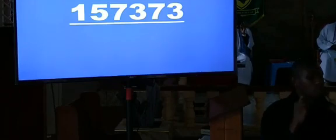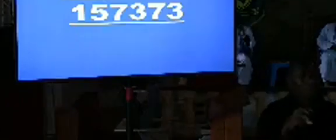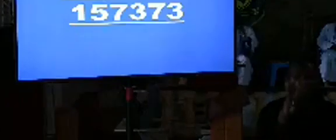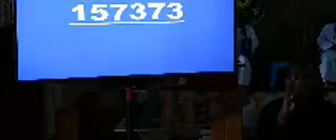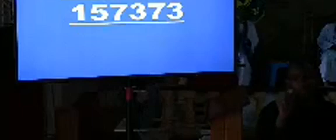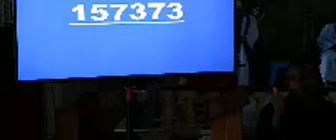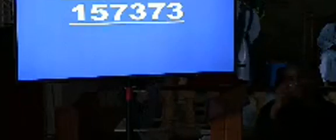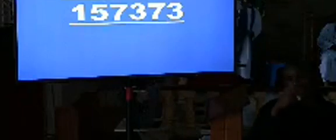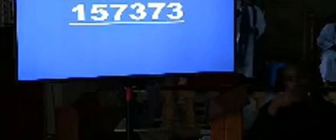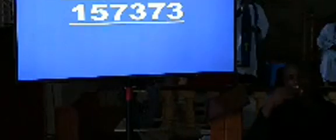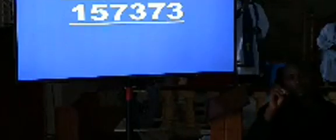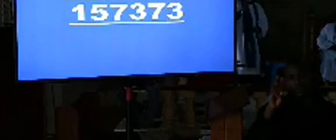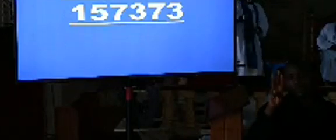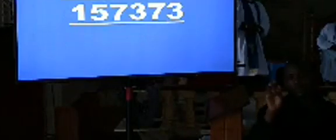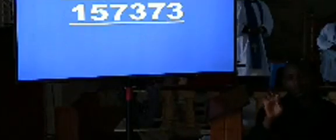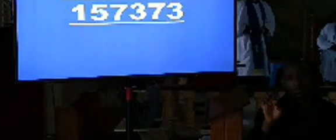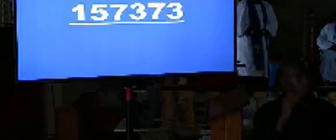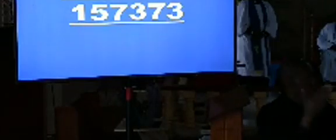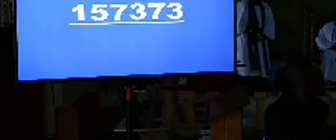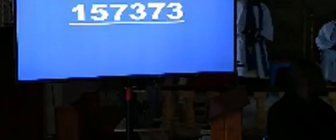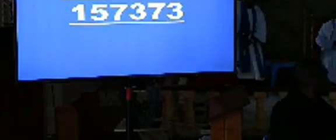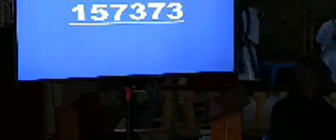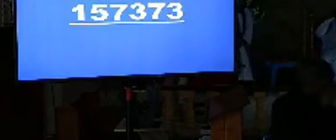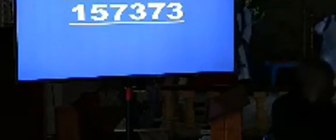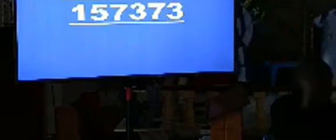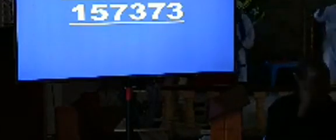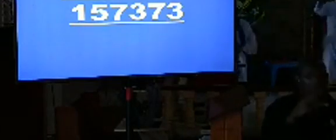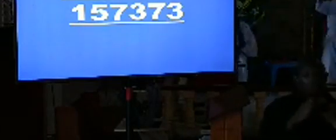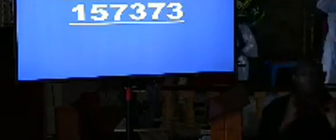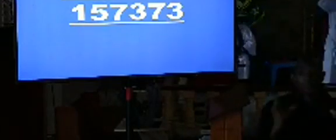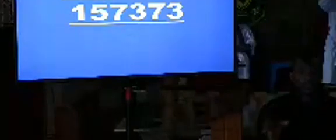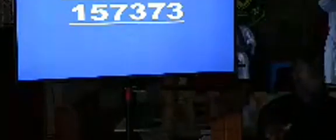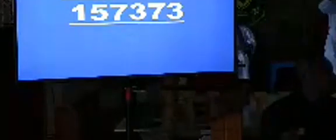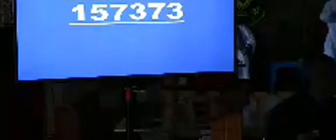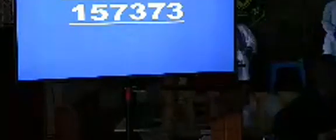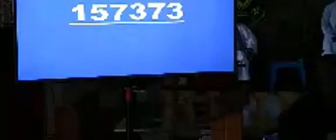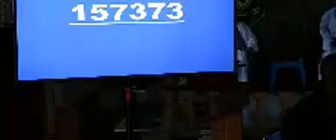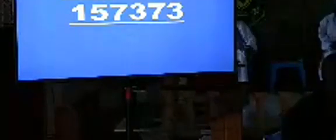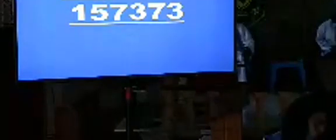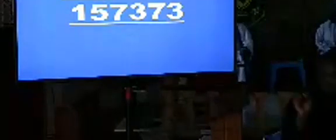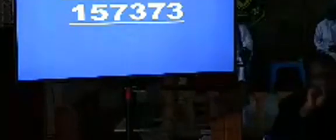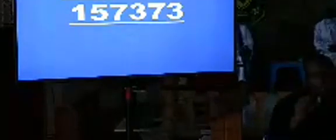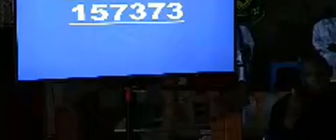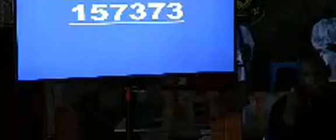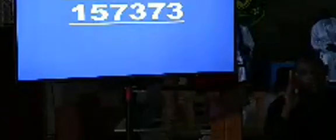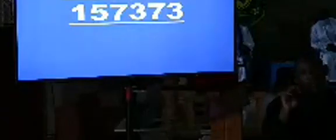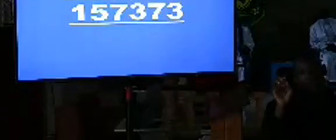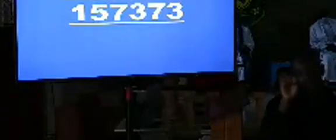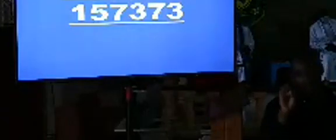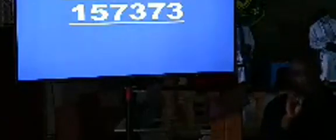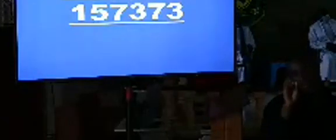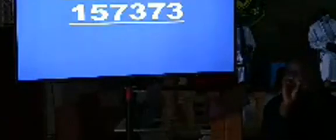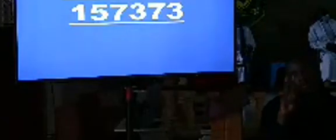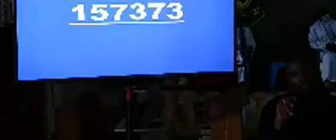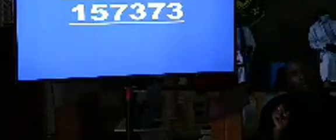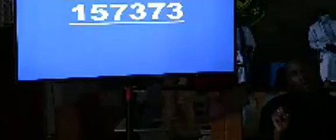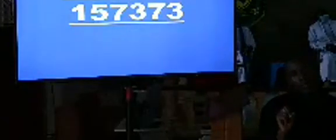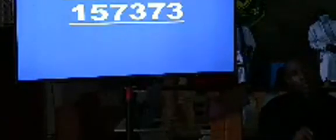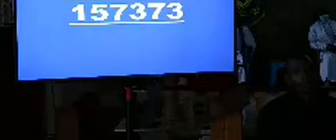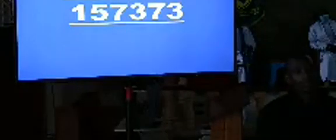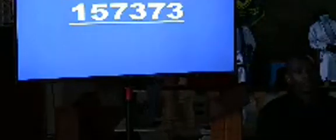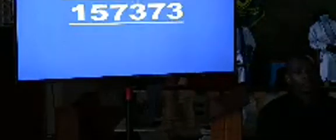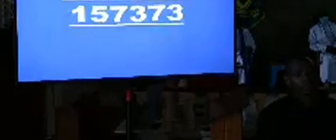twina Lerida Samson na twina mutungatiri David uria ugutwariria kiugo kia Mwathani na nigetha